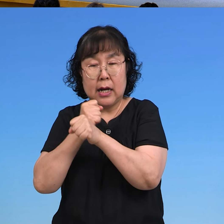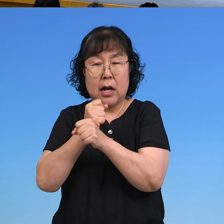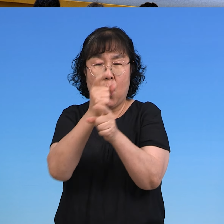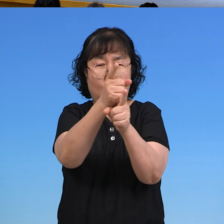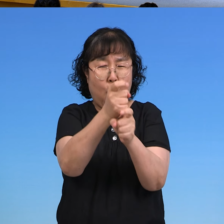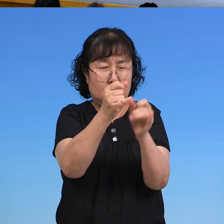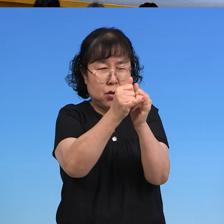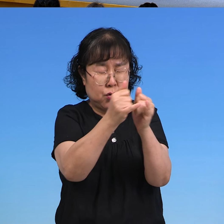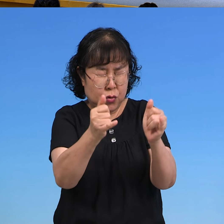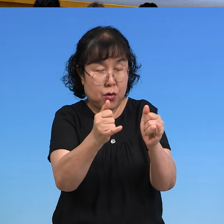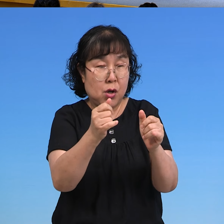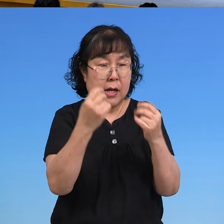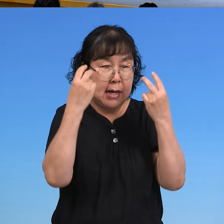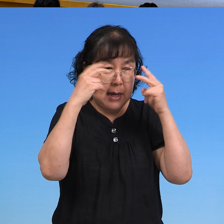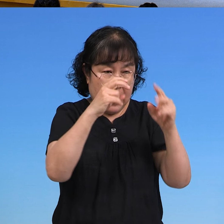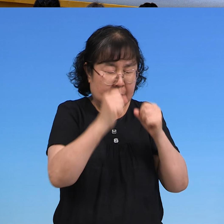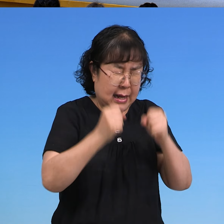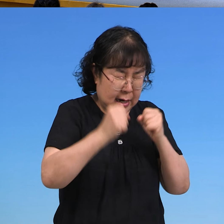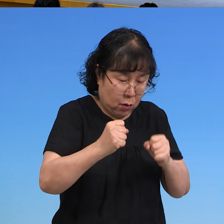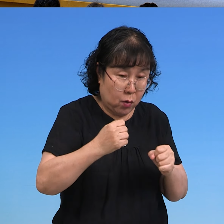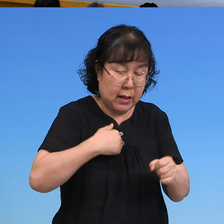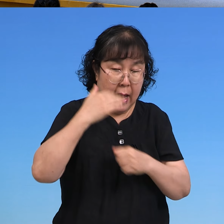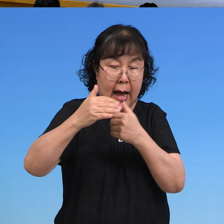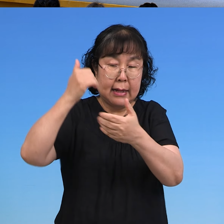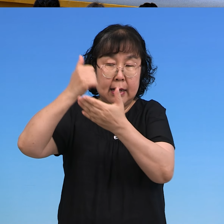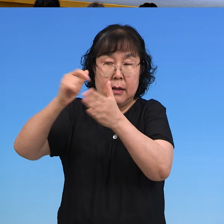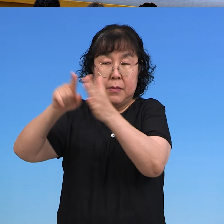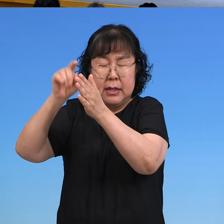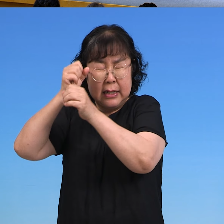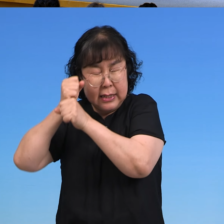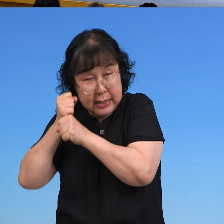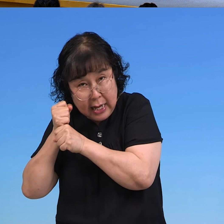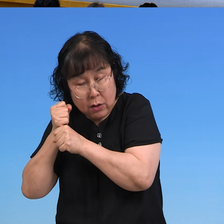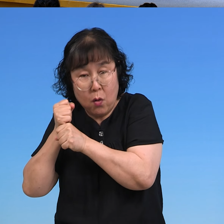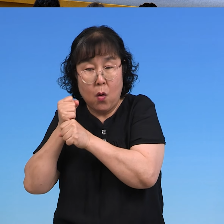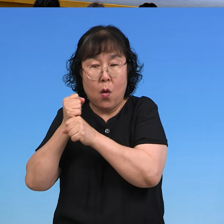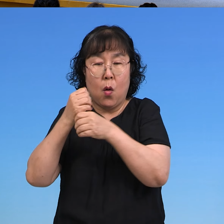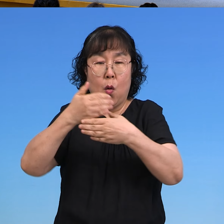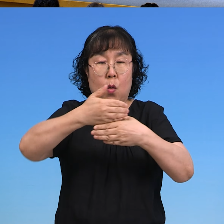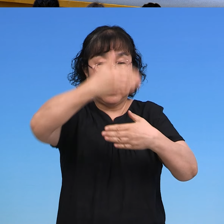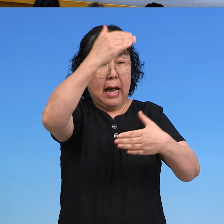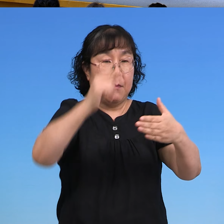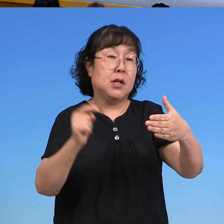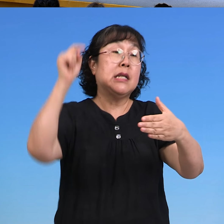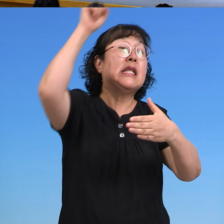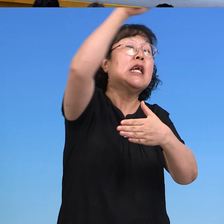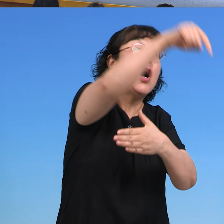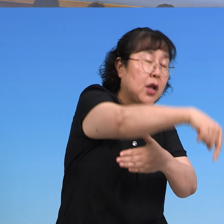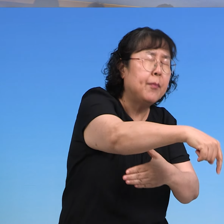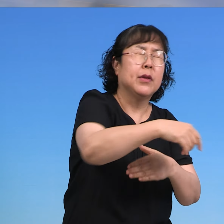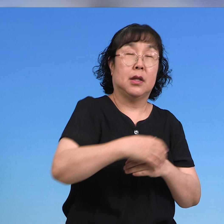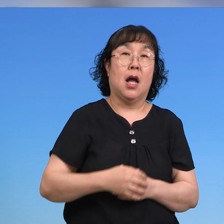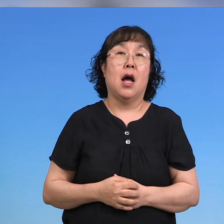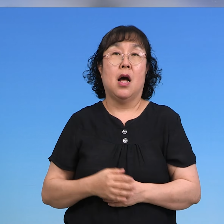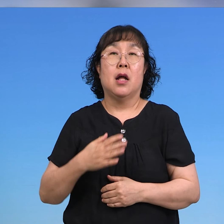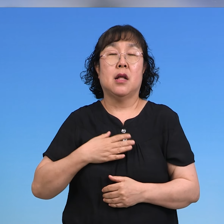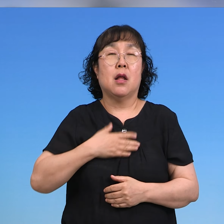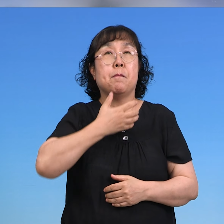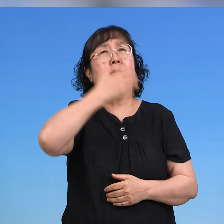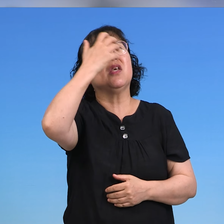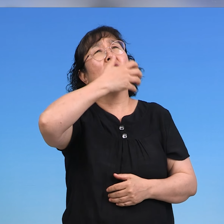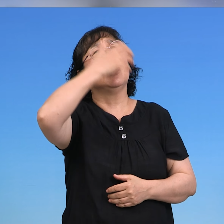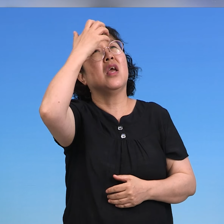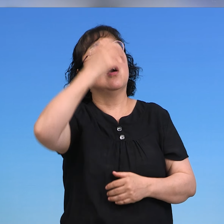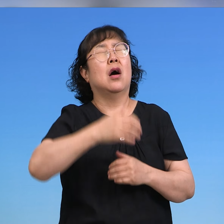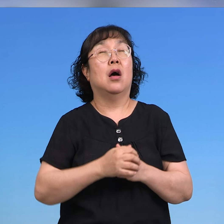향해 달리며 내 하나님을 의지하고 담을 뛰어넘나이다. 이게 전부 그림이잖아요. 여러분 이런 말씀을